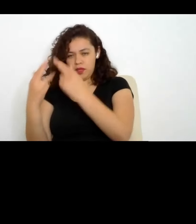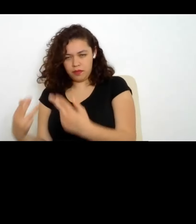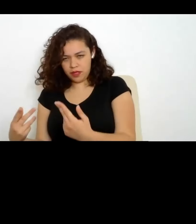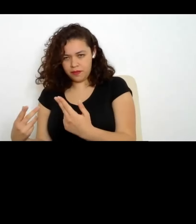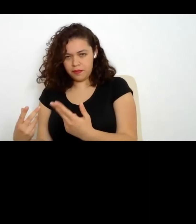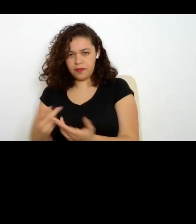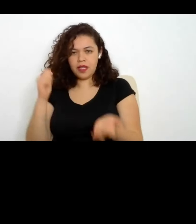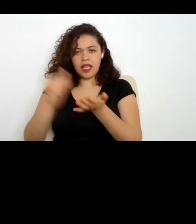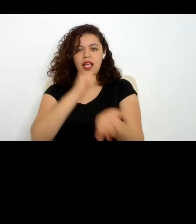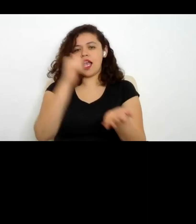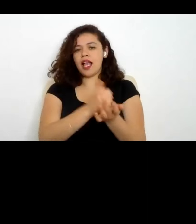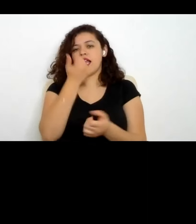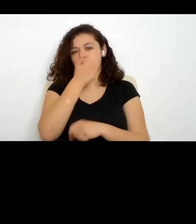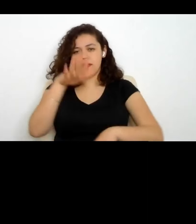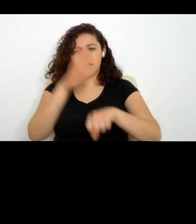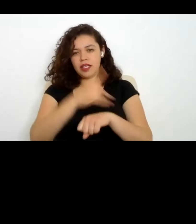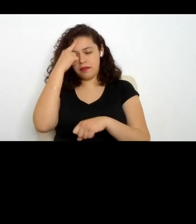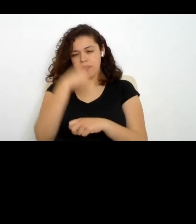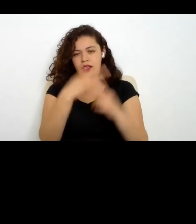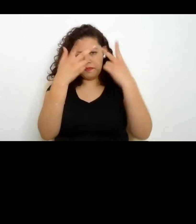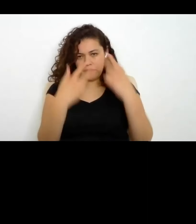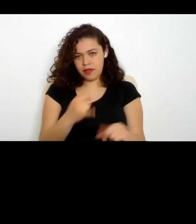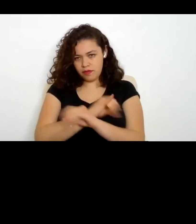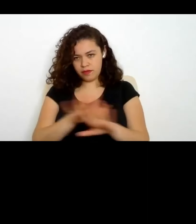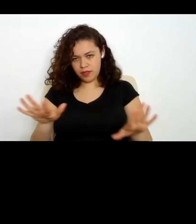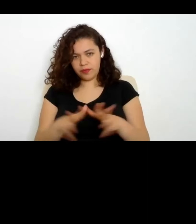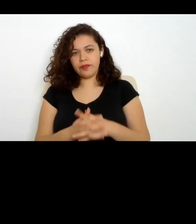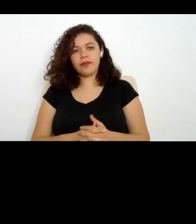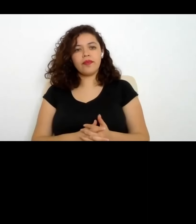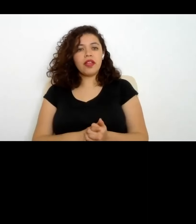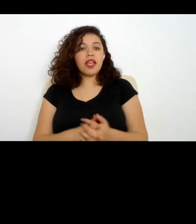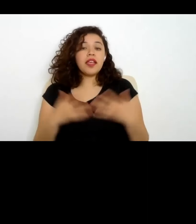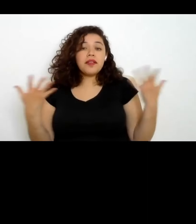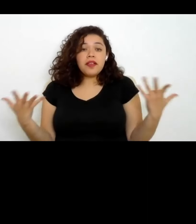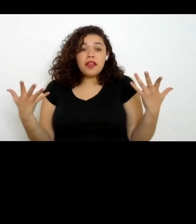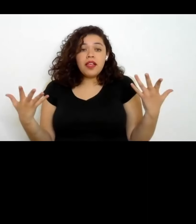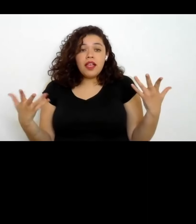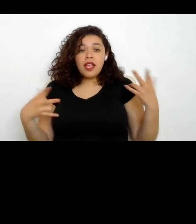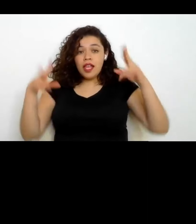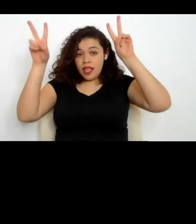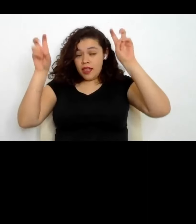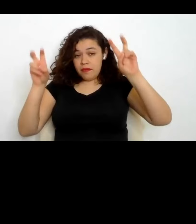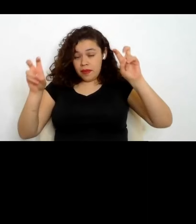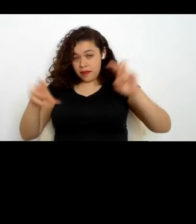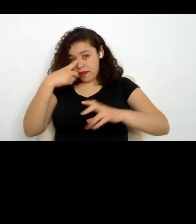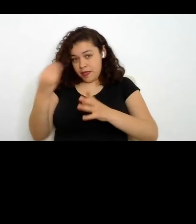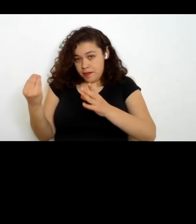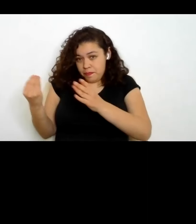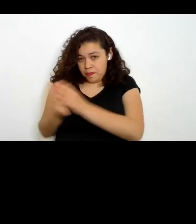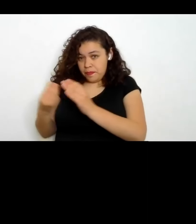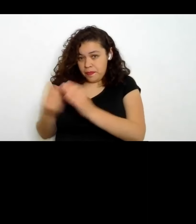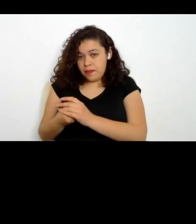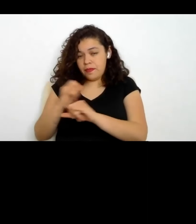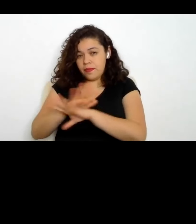sus actas administrativas de la destrucción de datos. Y bueno, todo el tema de privacidad de datos está muy ligado con el